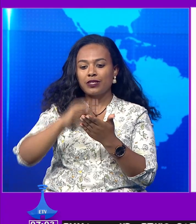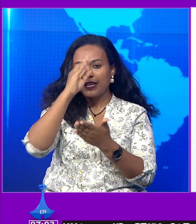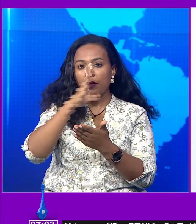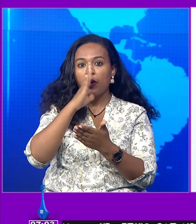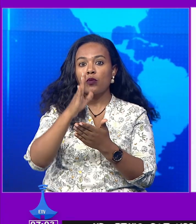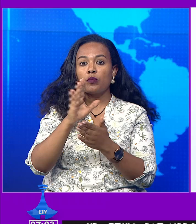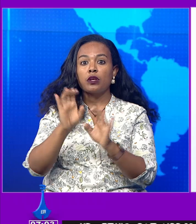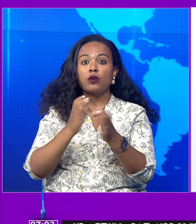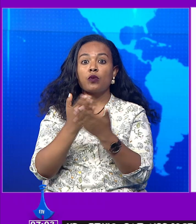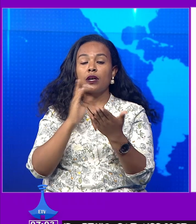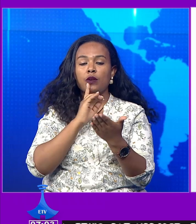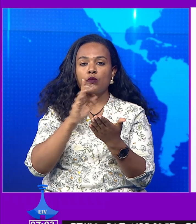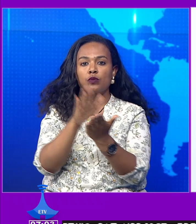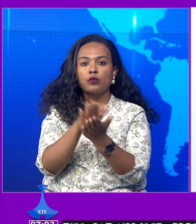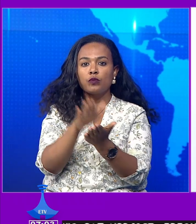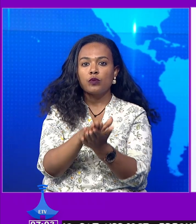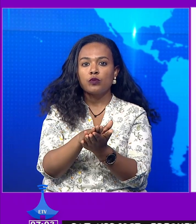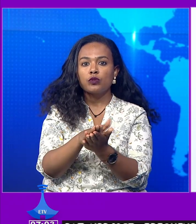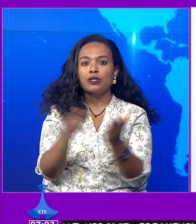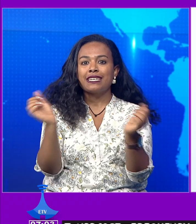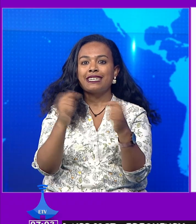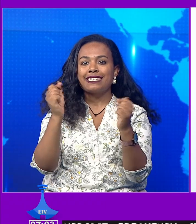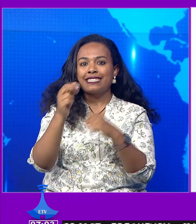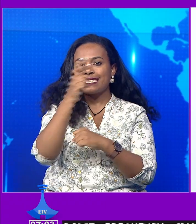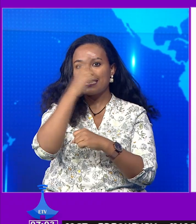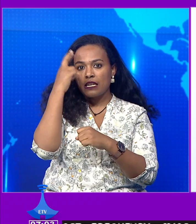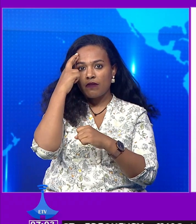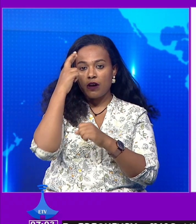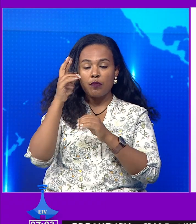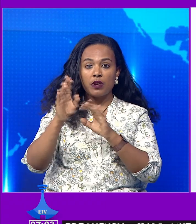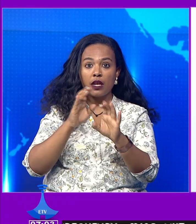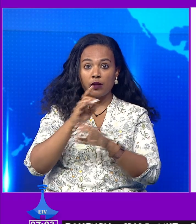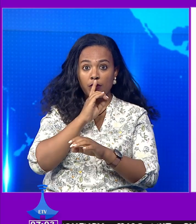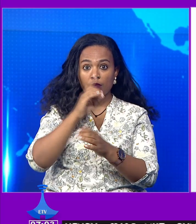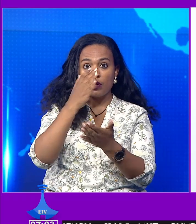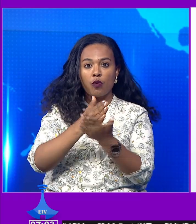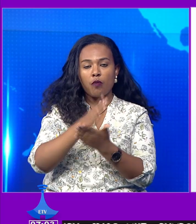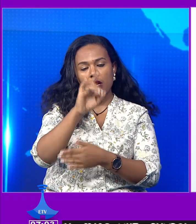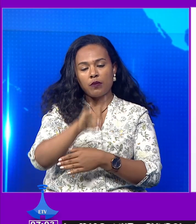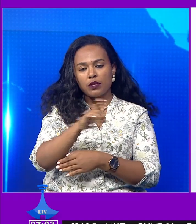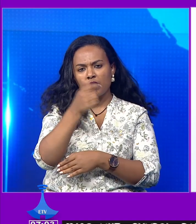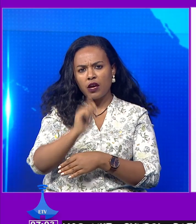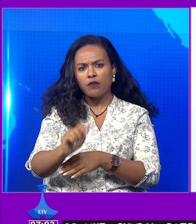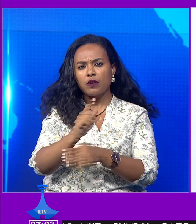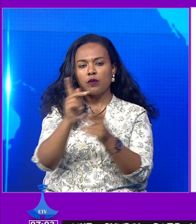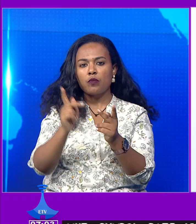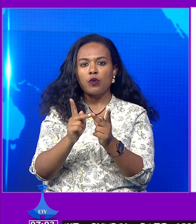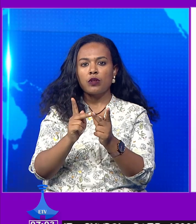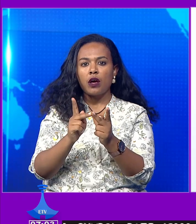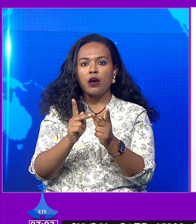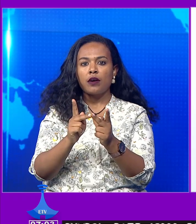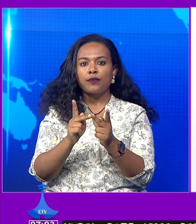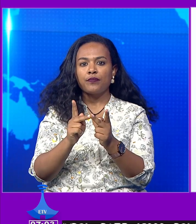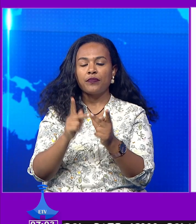ነው። ትምህርት ቤቶችን የግጭት ሰለባ የምናደርግበትን መንገድ ማቆም አለብን። ኤቭሪ ሳይድ እኔ አም ኖት ቴኪንግ